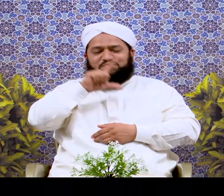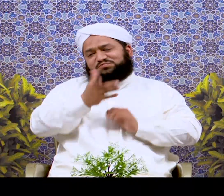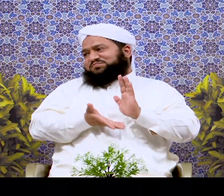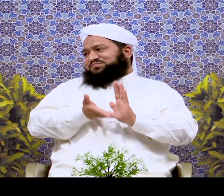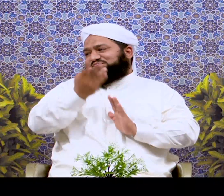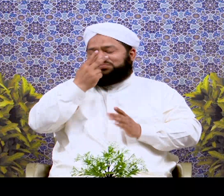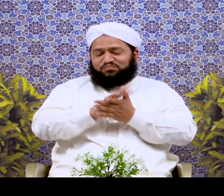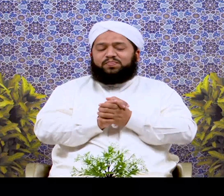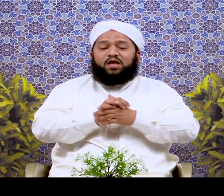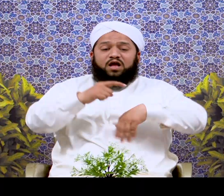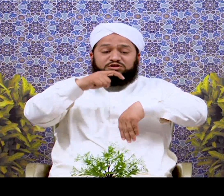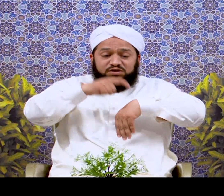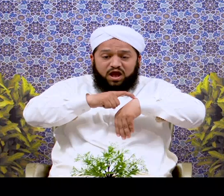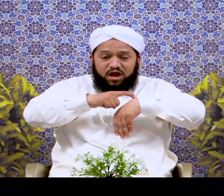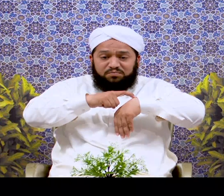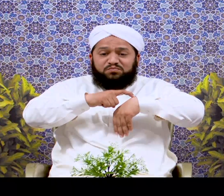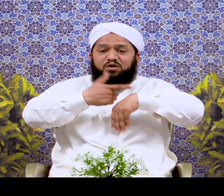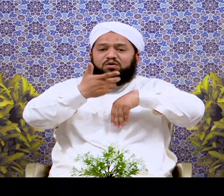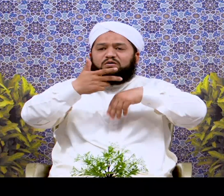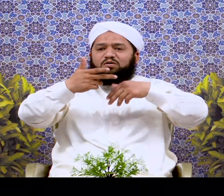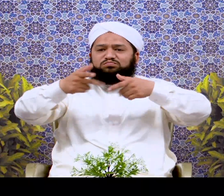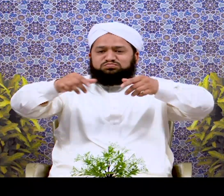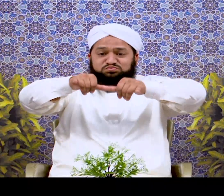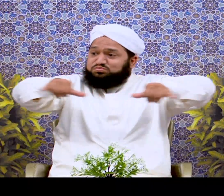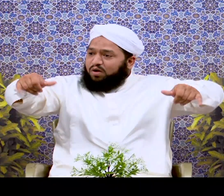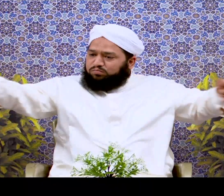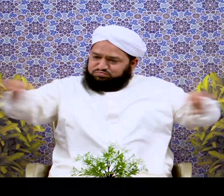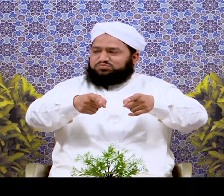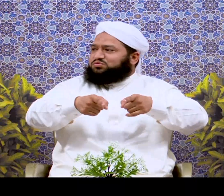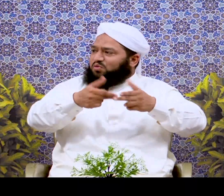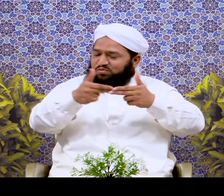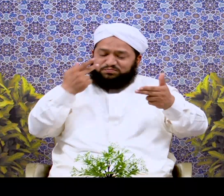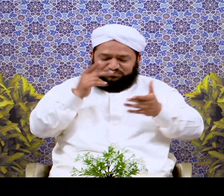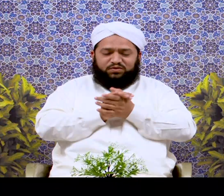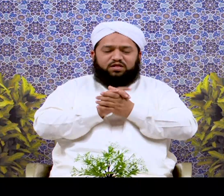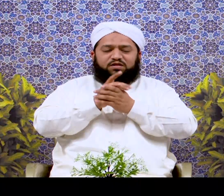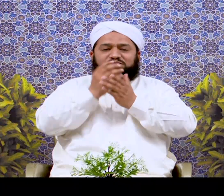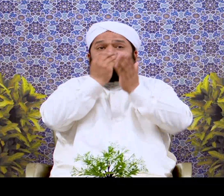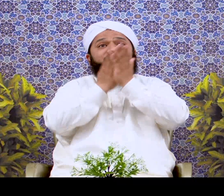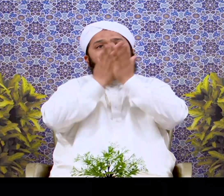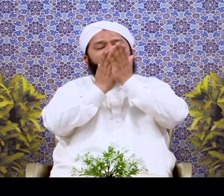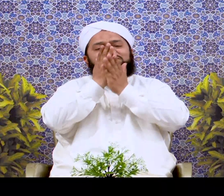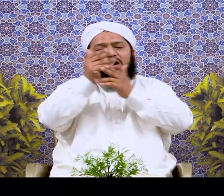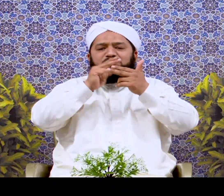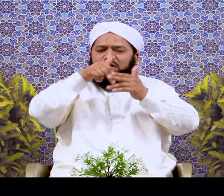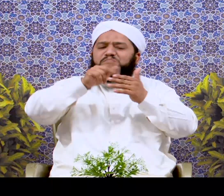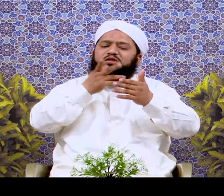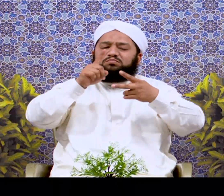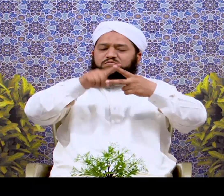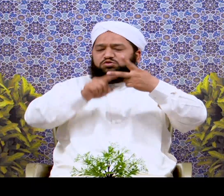ہیں۔ وقت اور فاصلے کا سمٹ جانا۔ واقعہ معراج میں دو باتیں سامنے آئیں۔ نمبر 1 وقت سمٹ